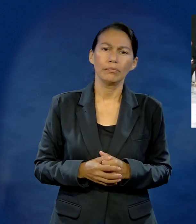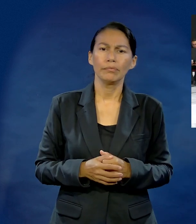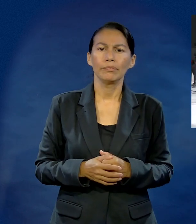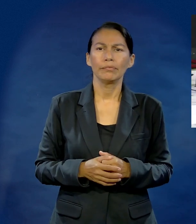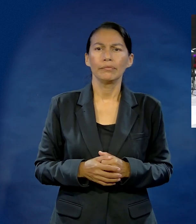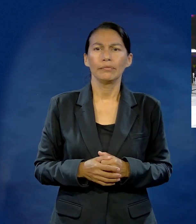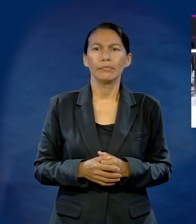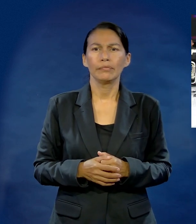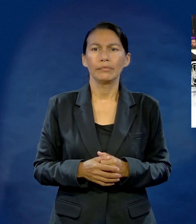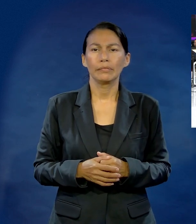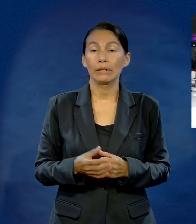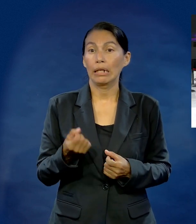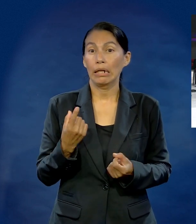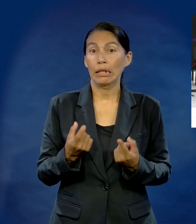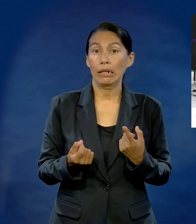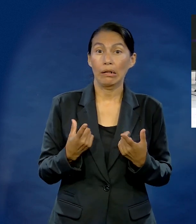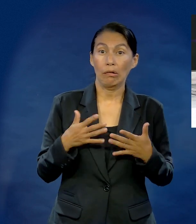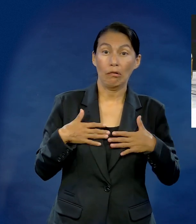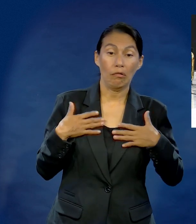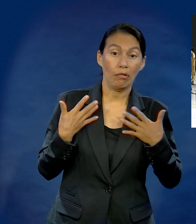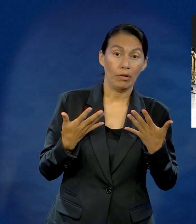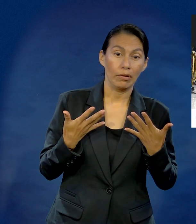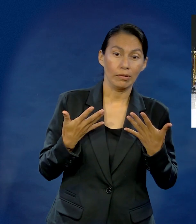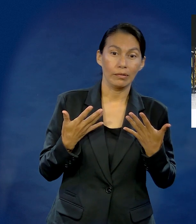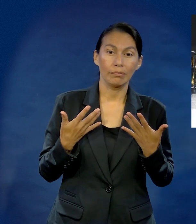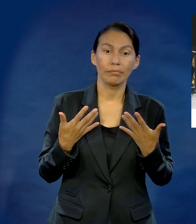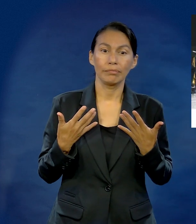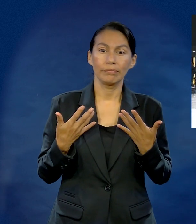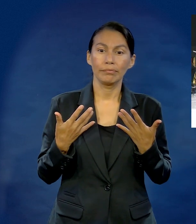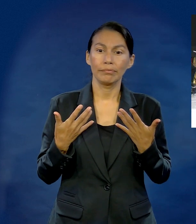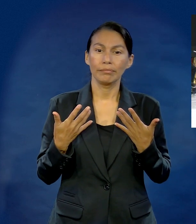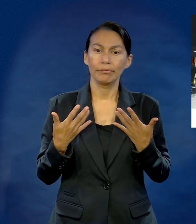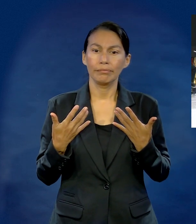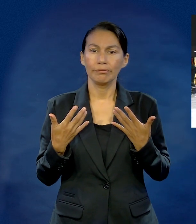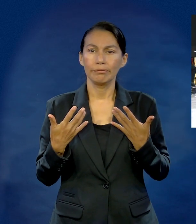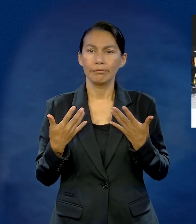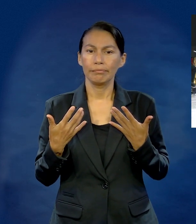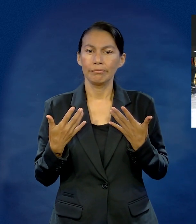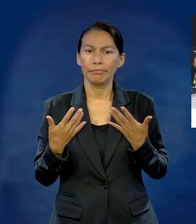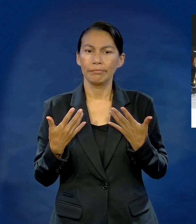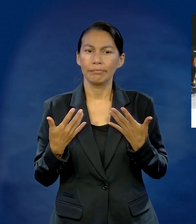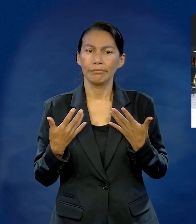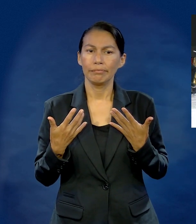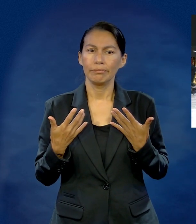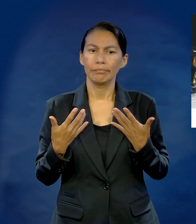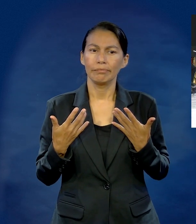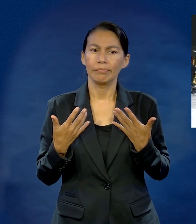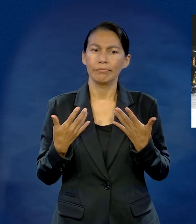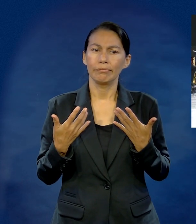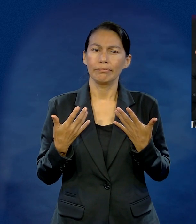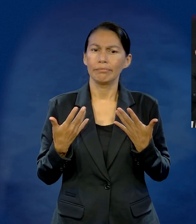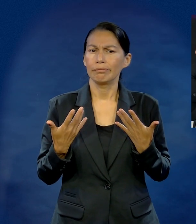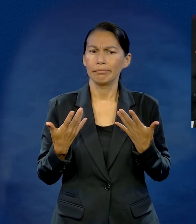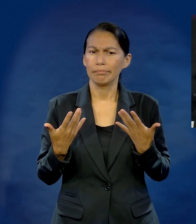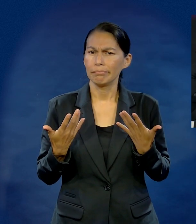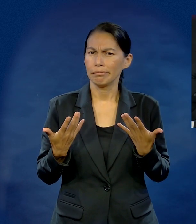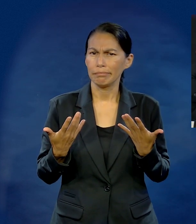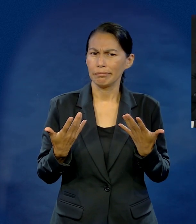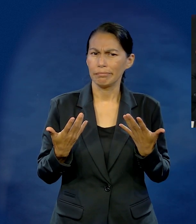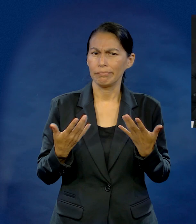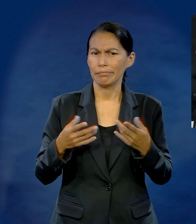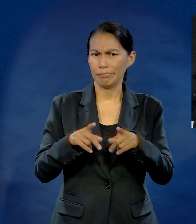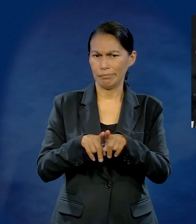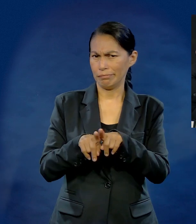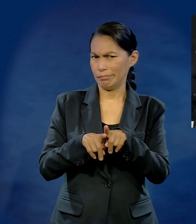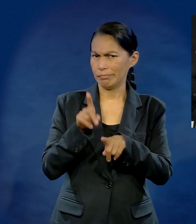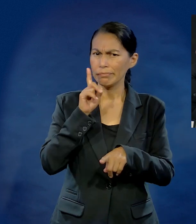hoy llegan a cualquier casa o rancho, ¿es problema o no es problema? Es problema,